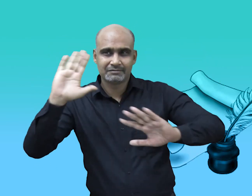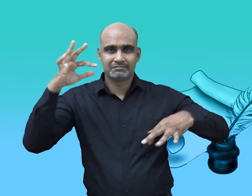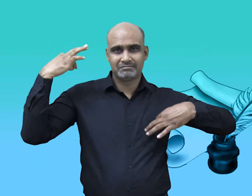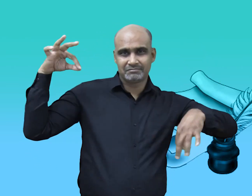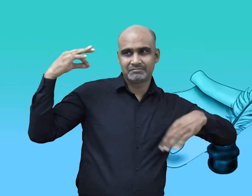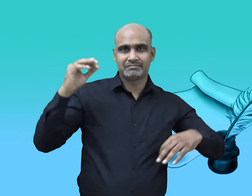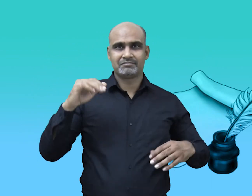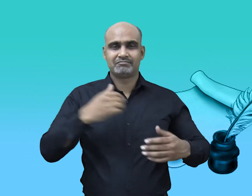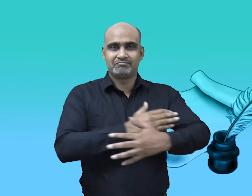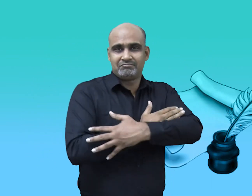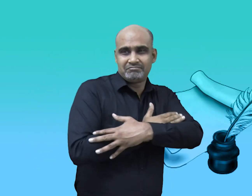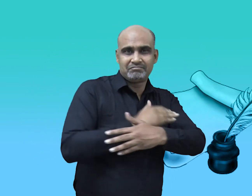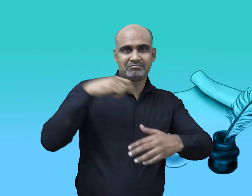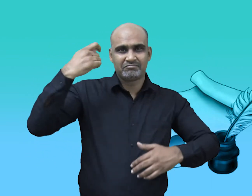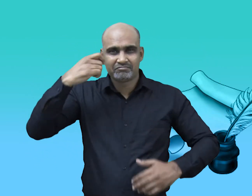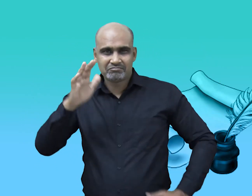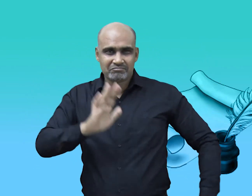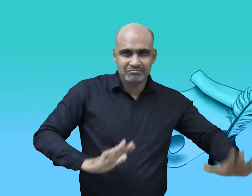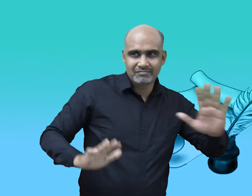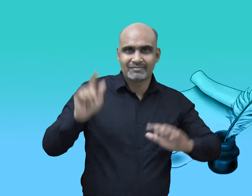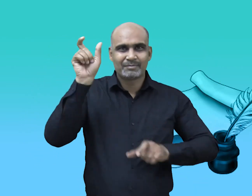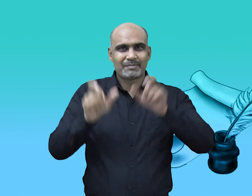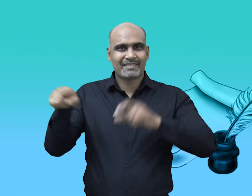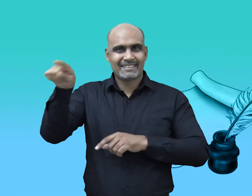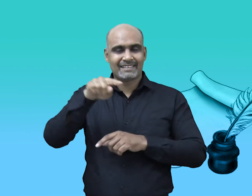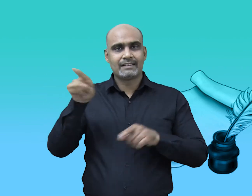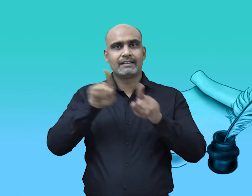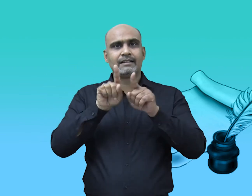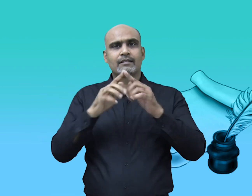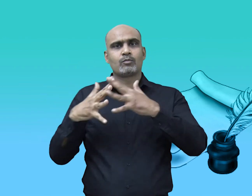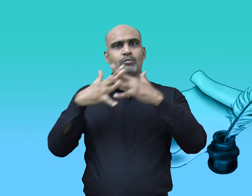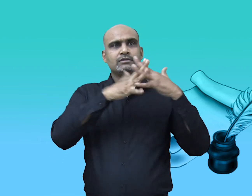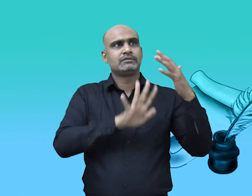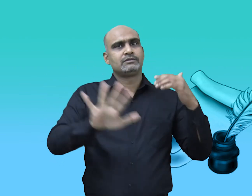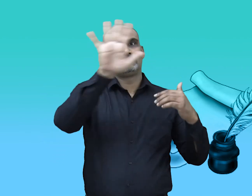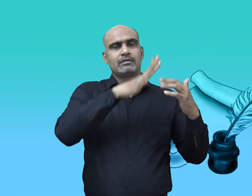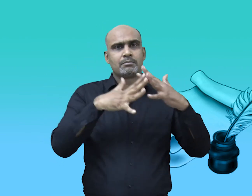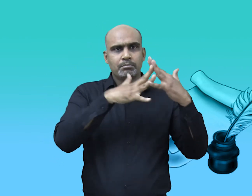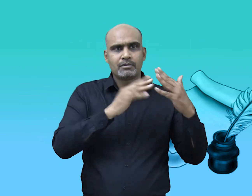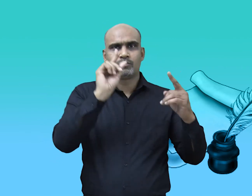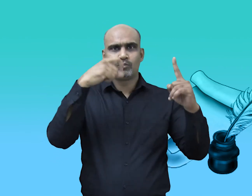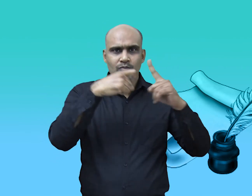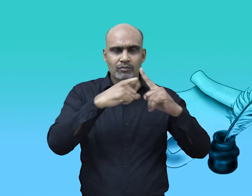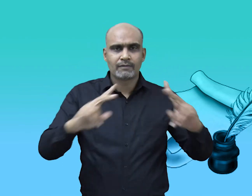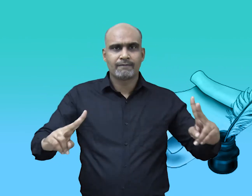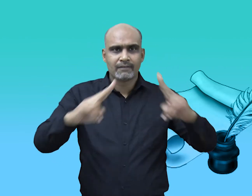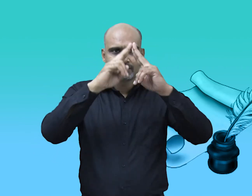चेहरे की मुद्राओं को देखें या उनके संकेतों को देखें तो वह भी किसी दूसरे देश के ही